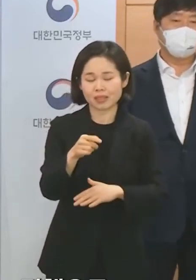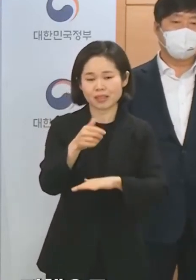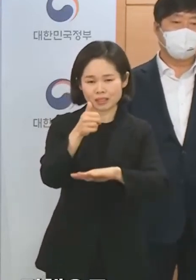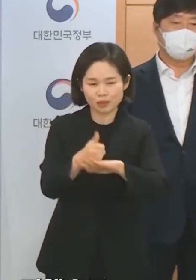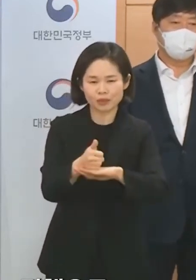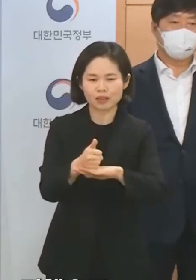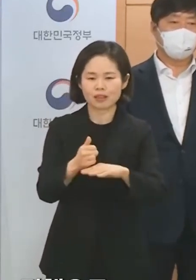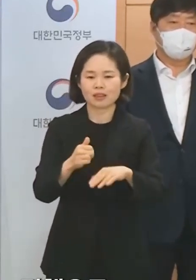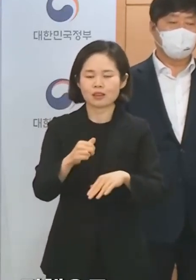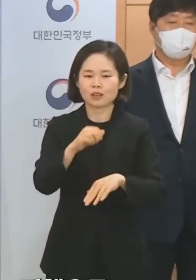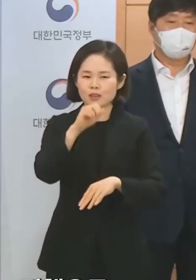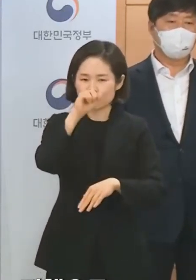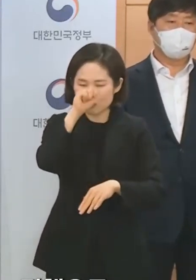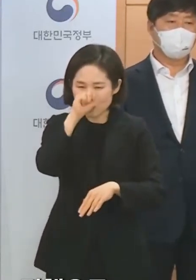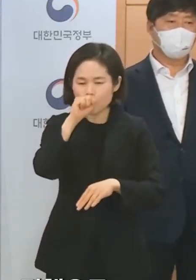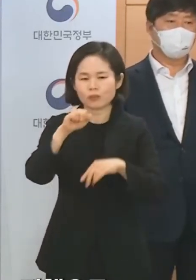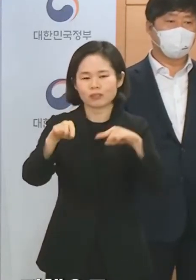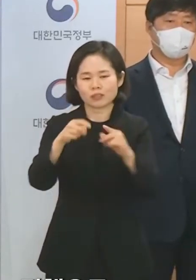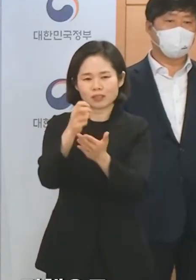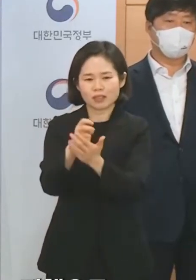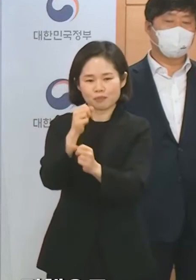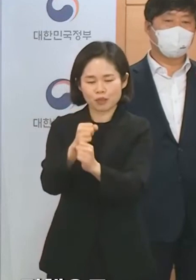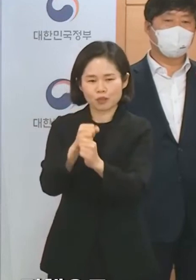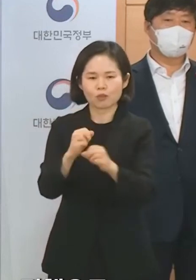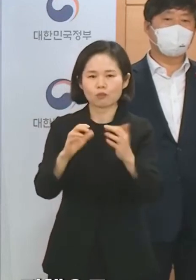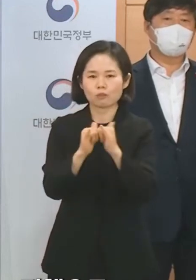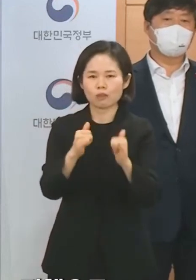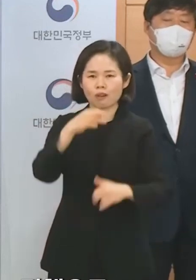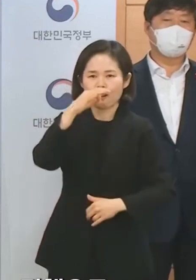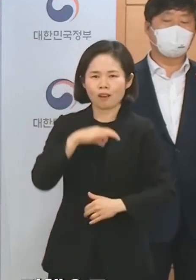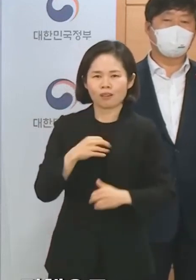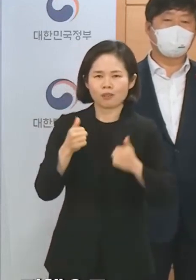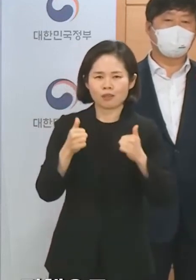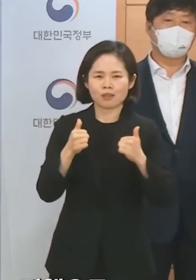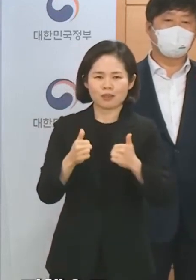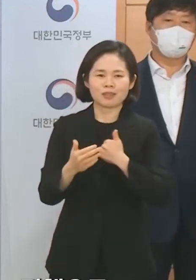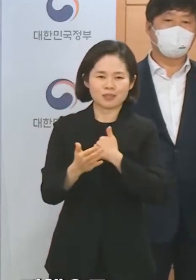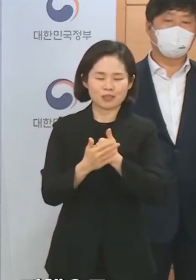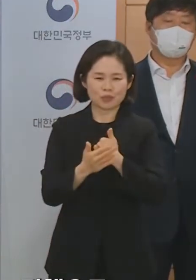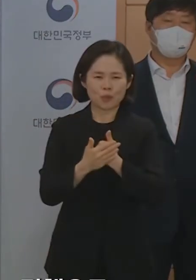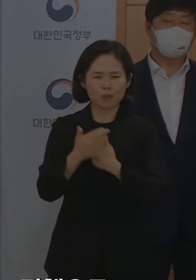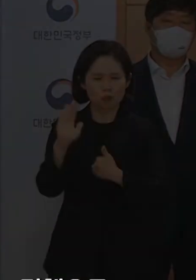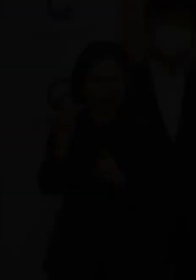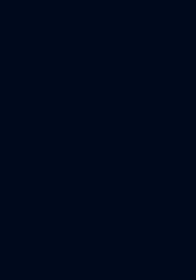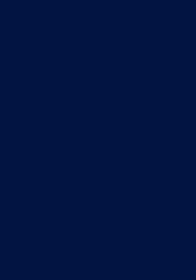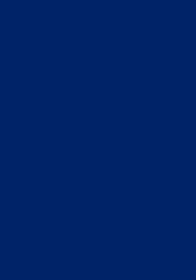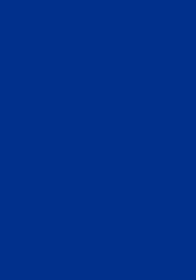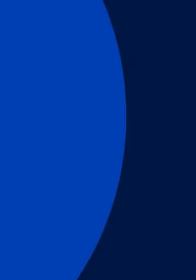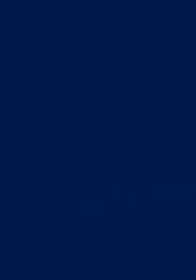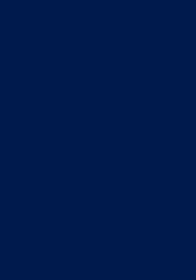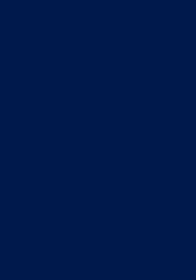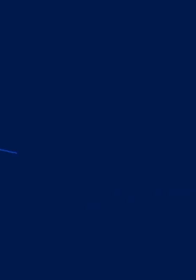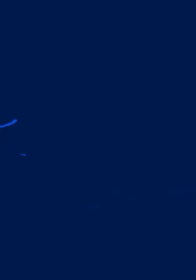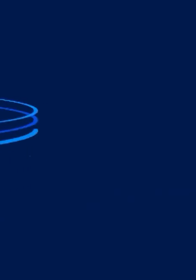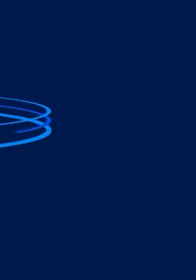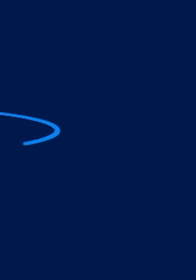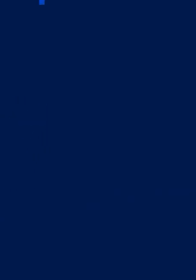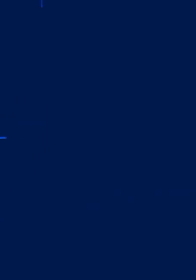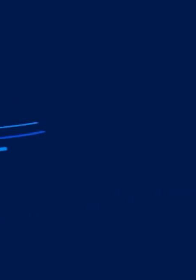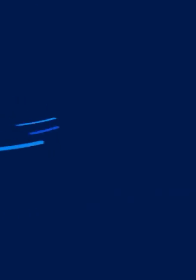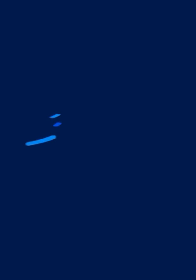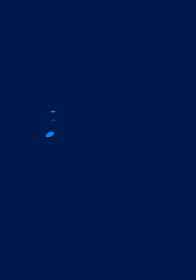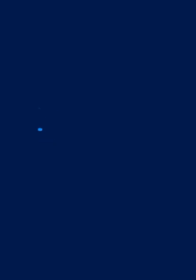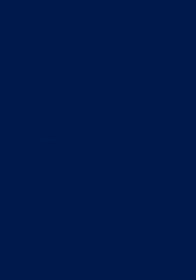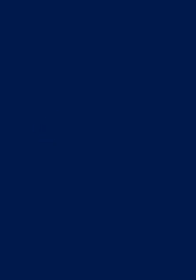국민들이 체감할 수 있는 정책으로 승화시켜 나가겠습니다 감사합니다 5